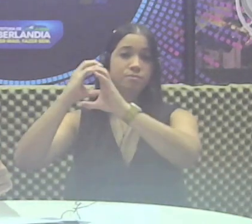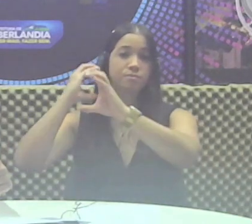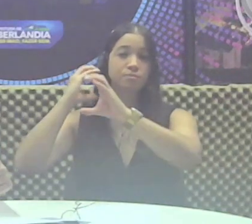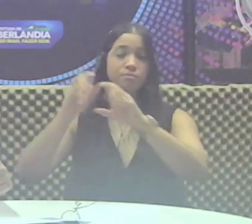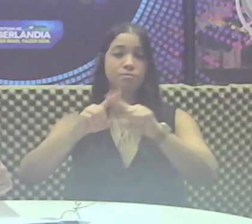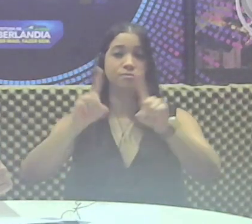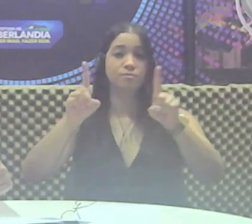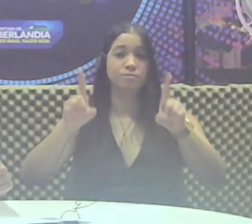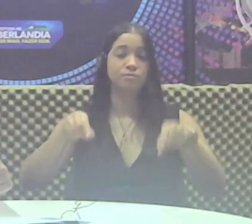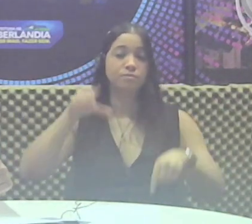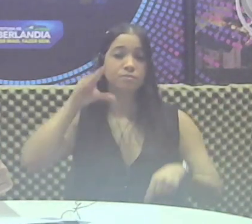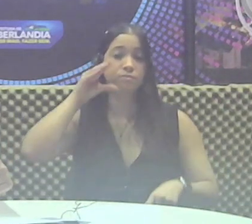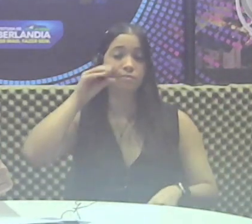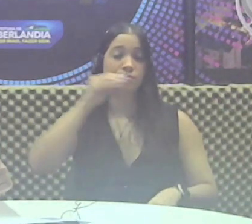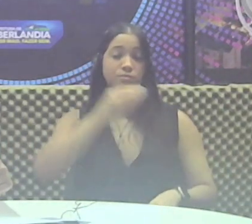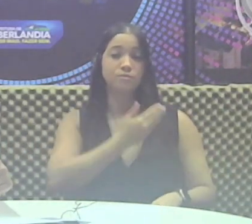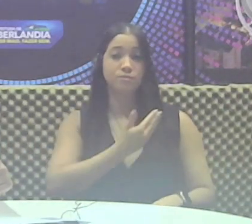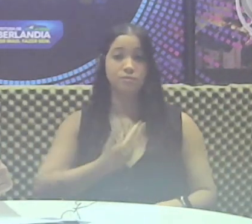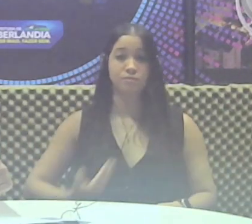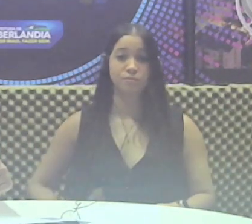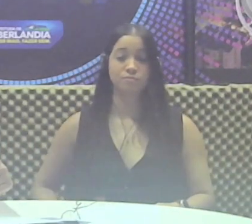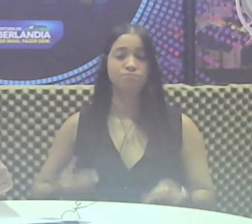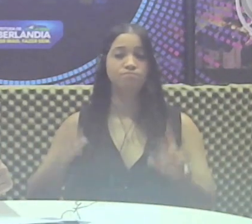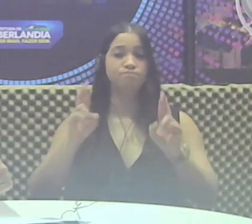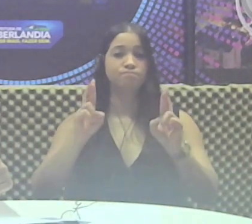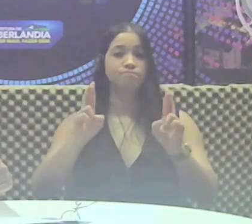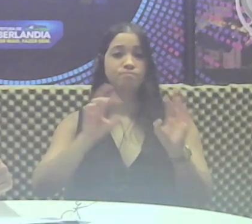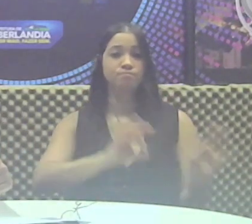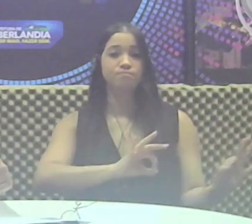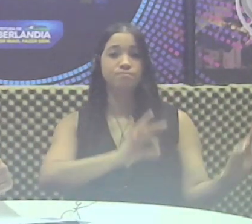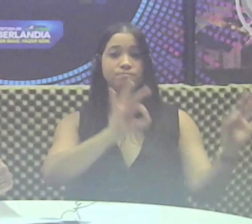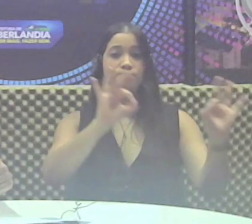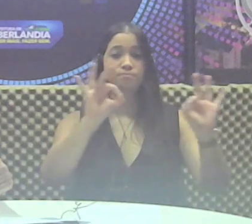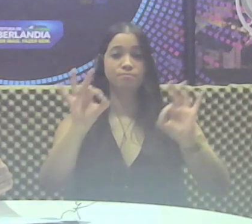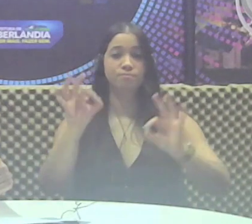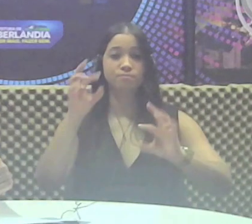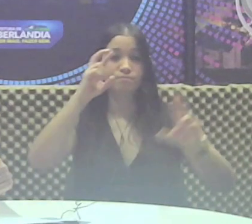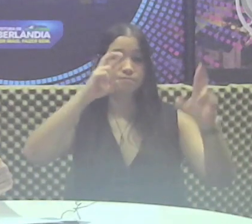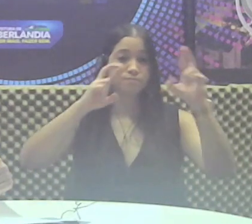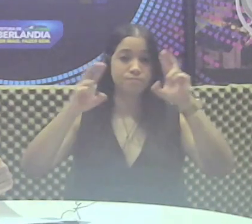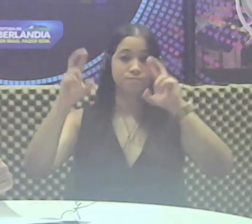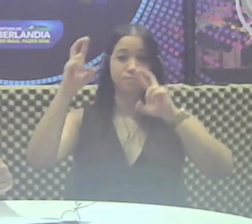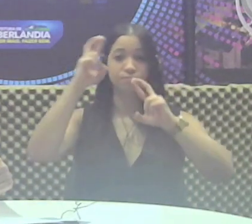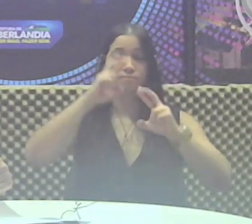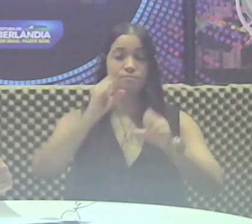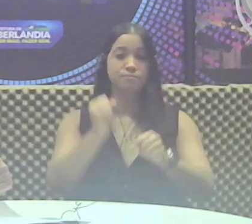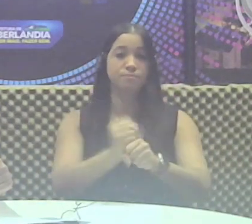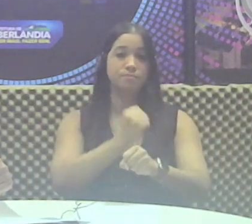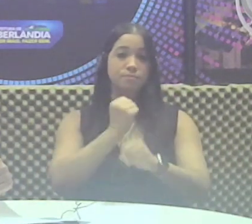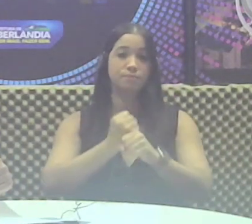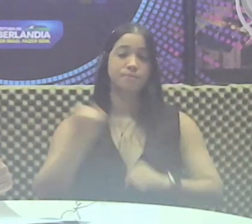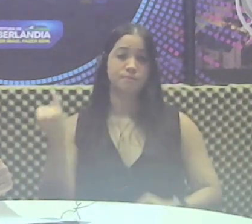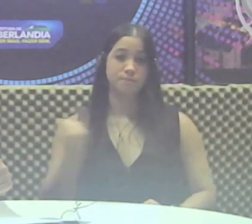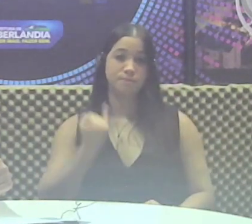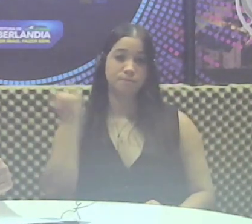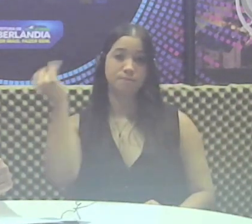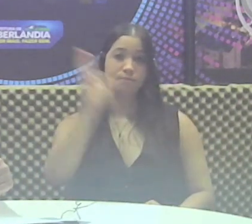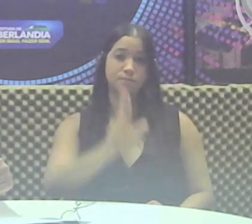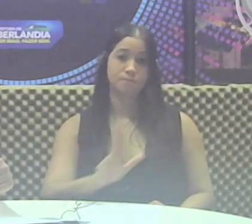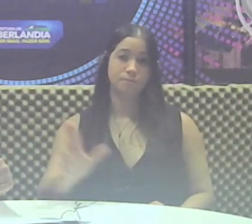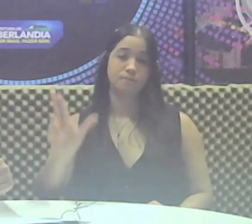servidor público efetivo, foi responsável pelo acompanhamento e fiscalização de obras relevantes para